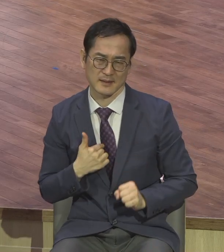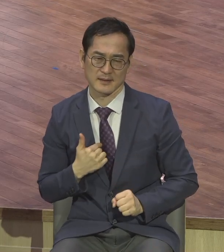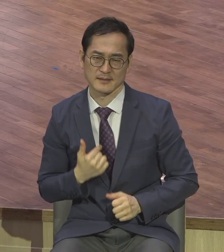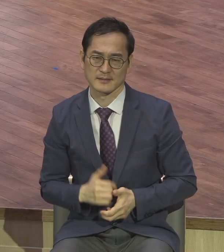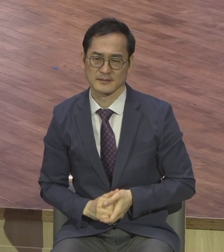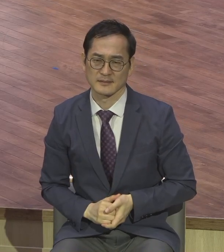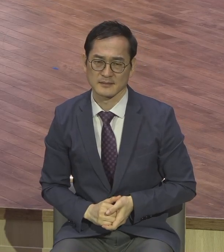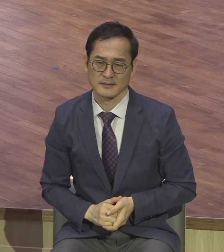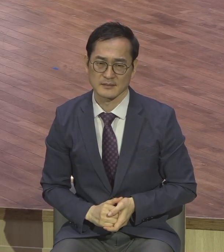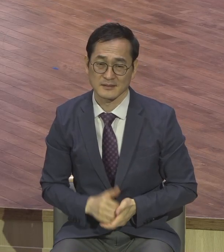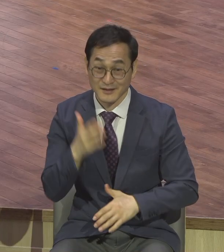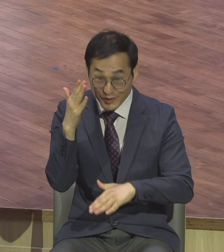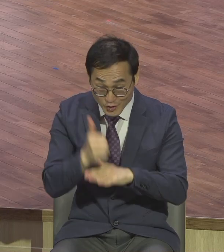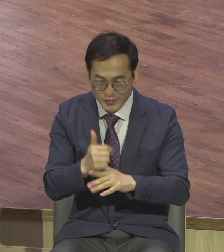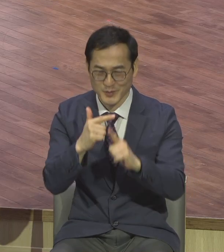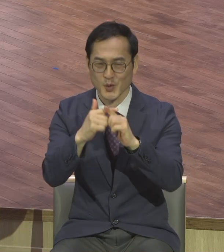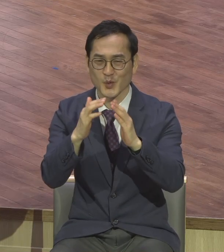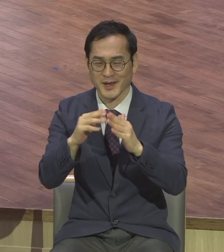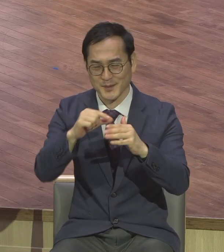모든 프로그램 다 없이